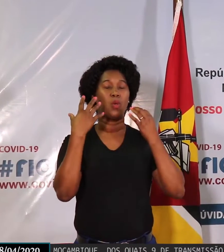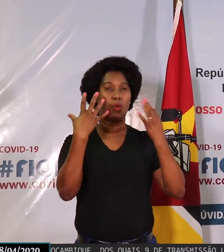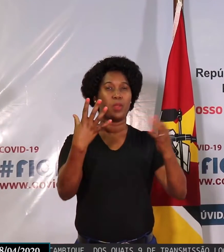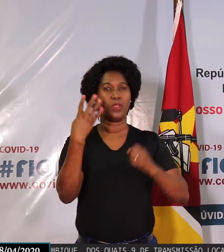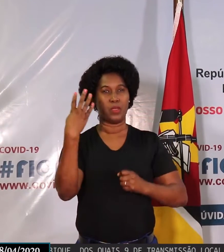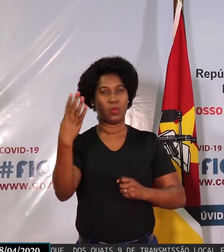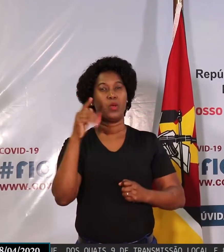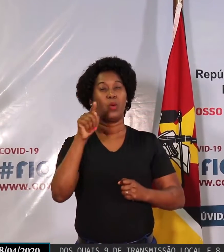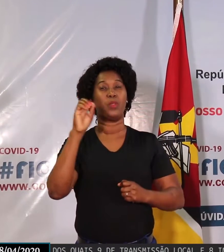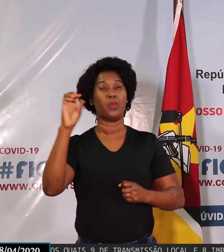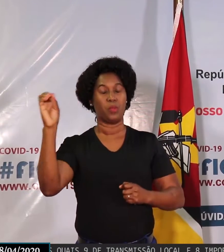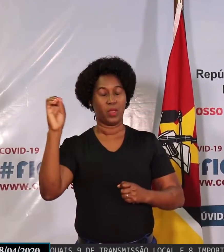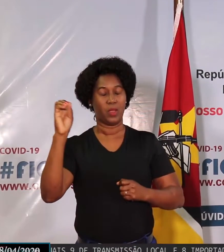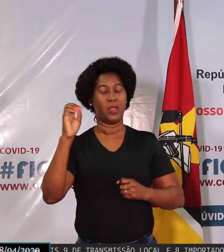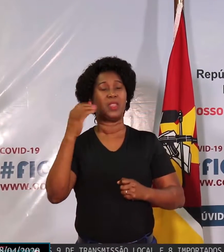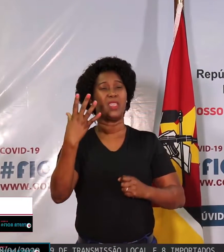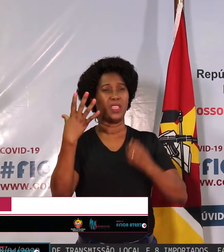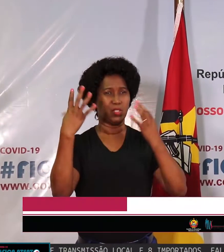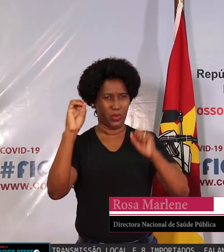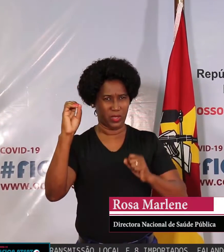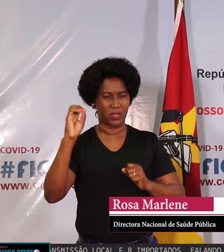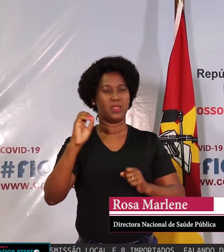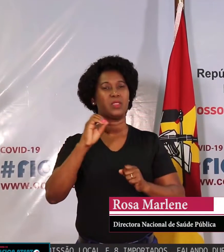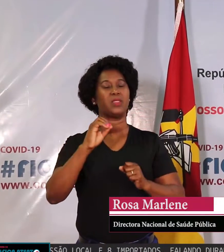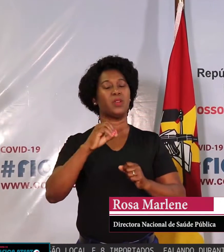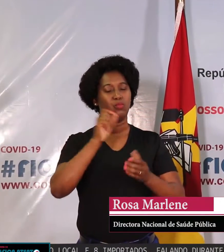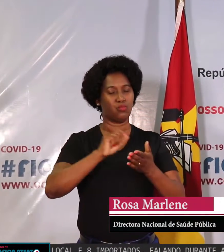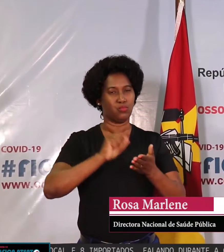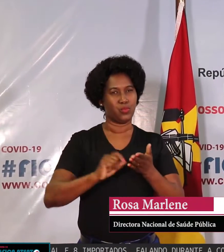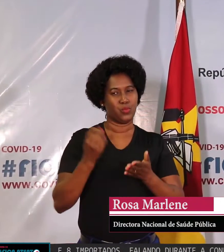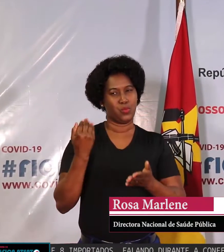84.580 casos foram registrados nas últimas 24 horas.